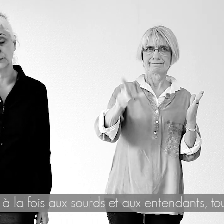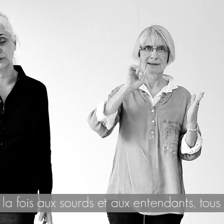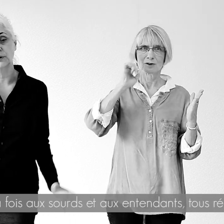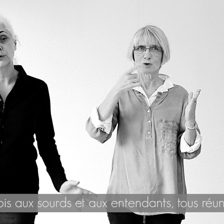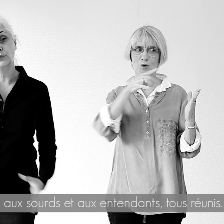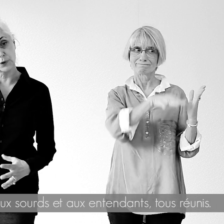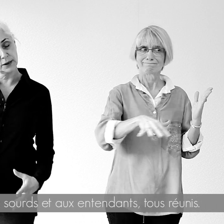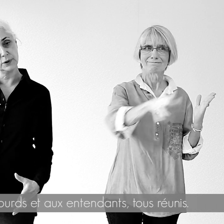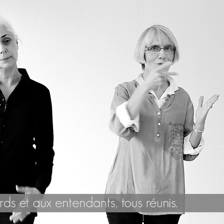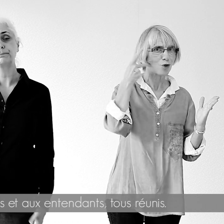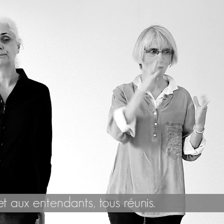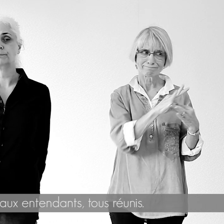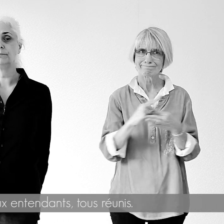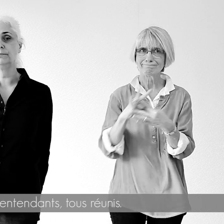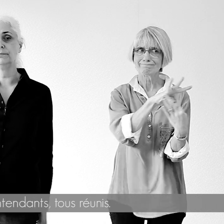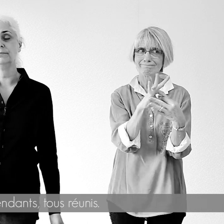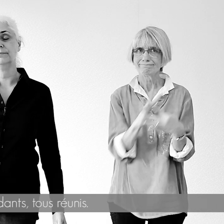entendants, tous réunis.